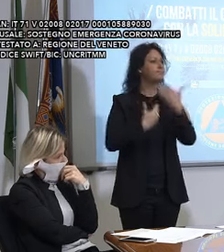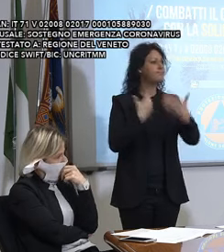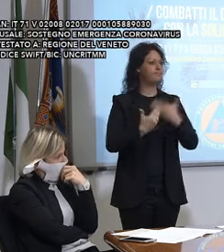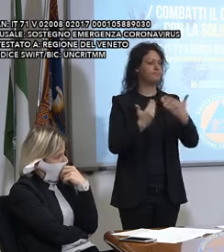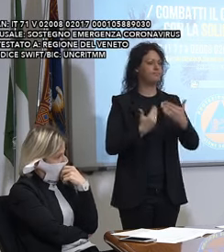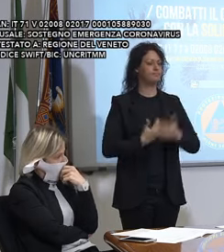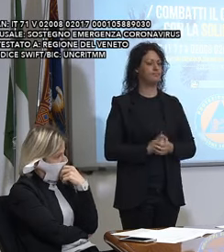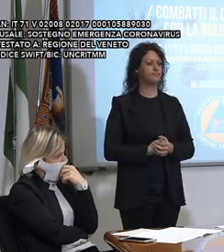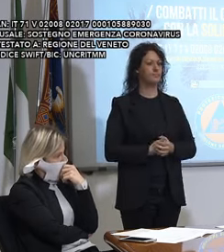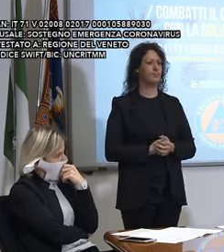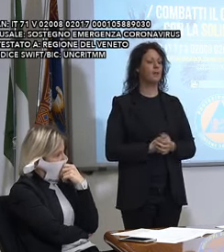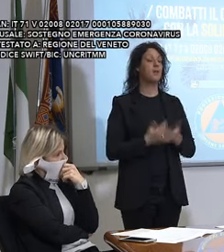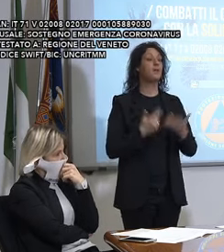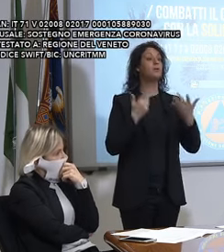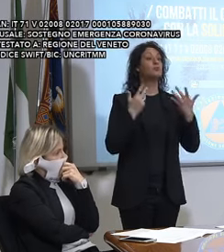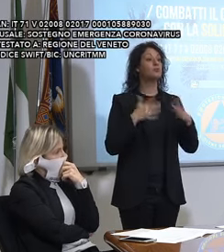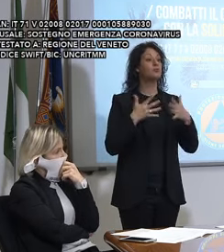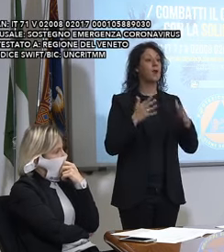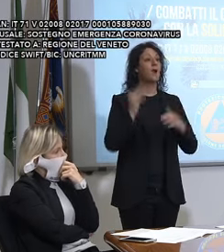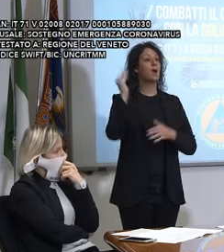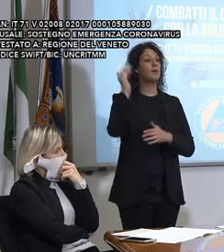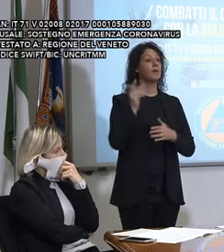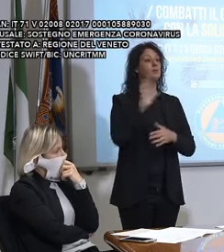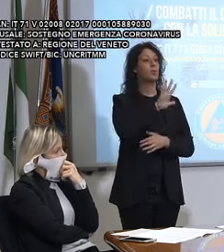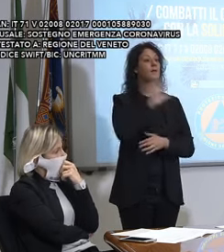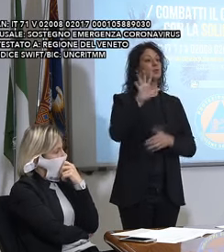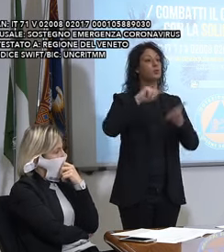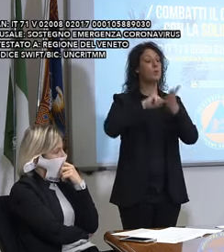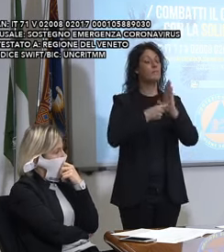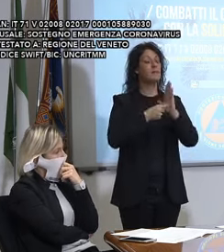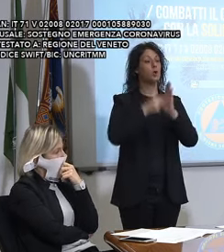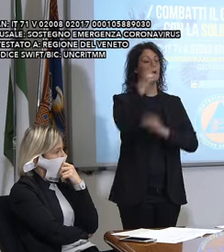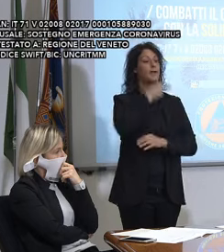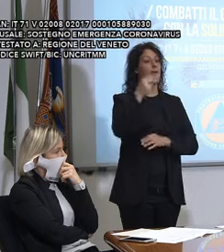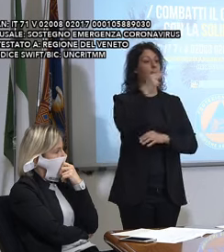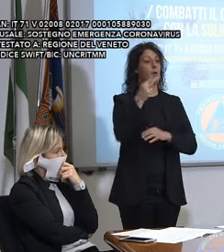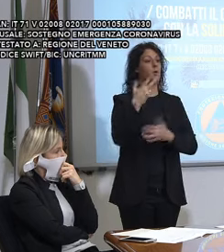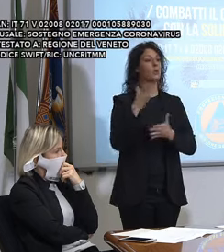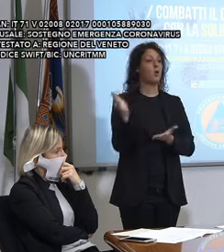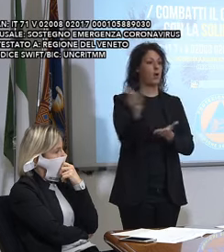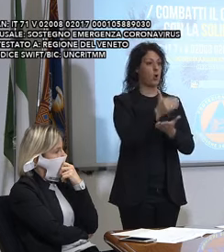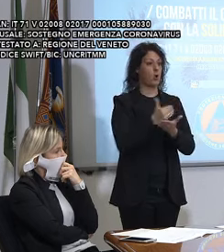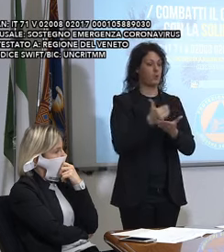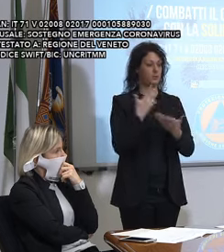già praticamente 55 milioni di euro raccolti. E,